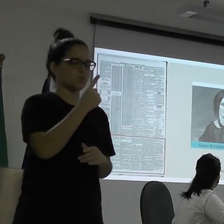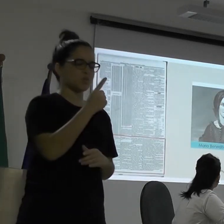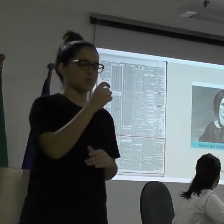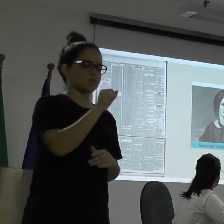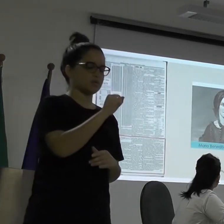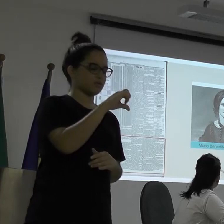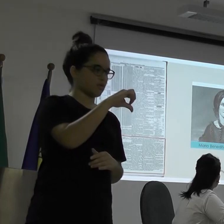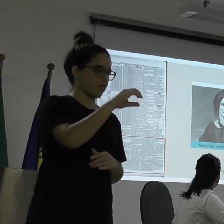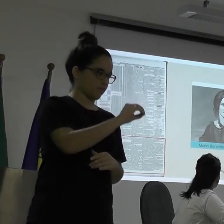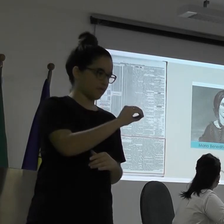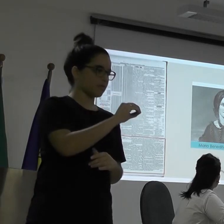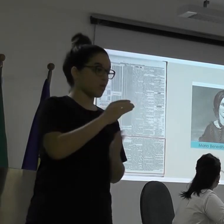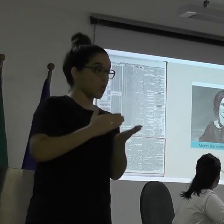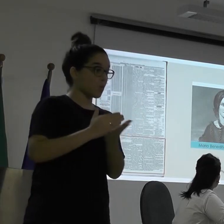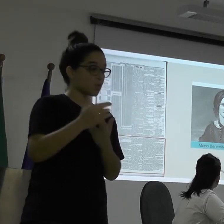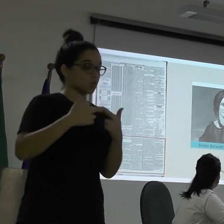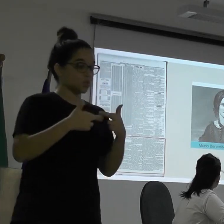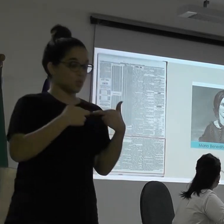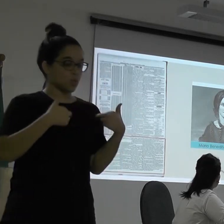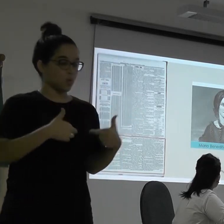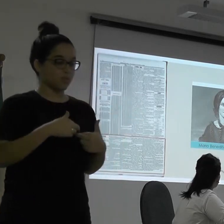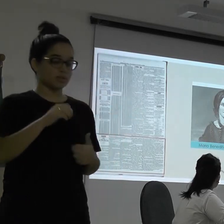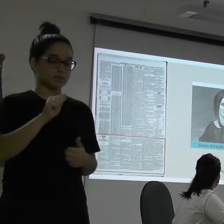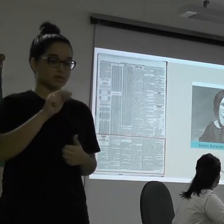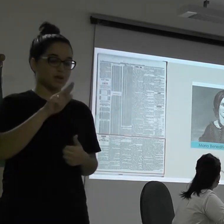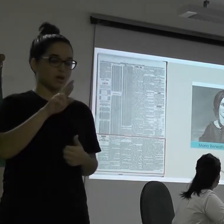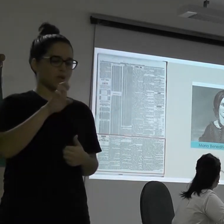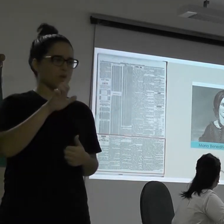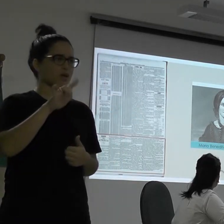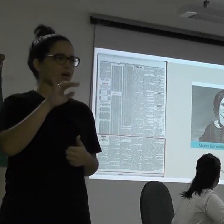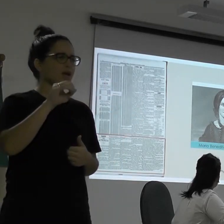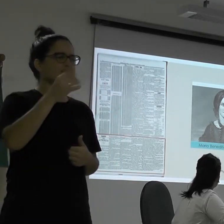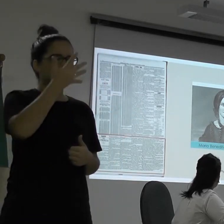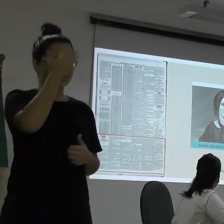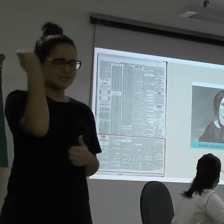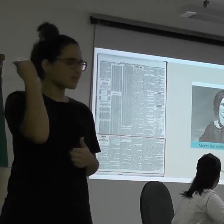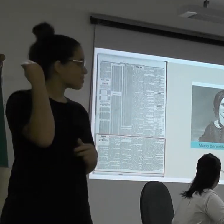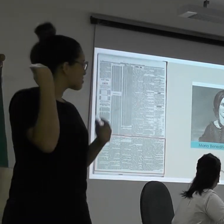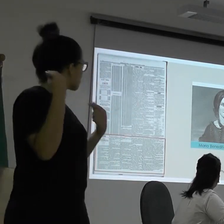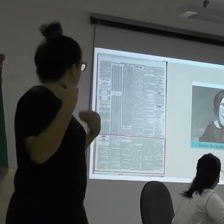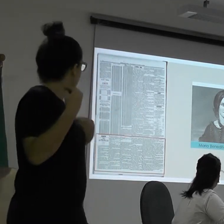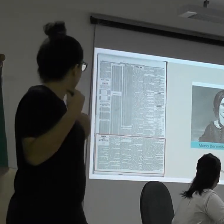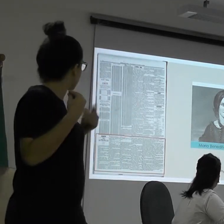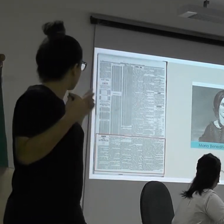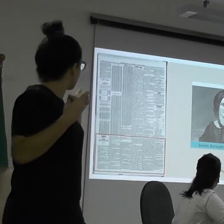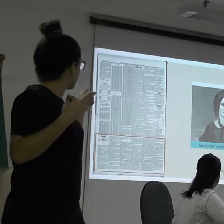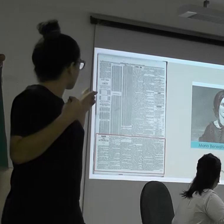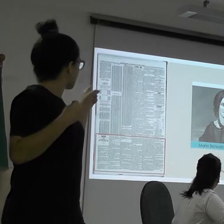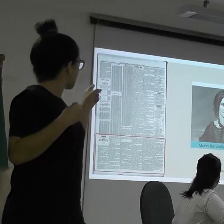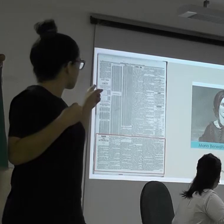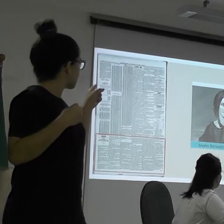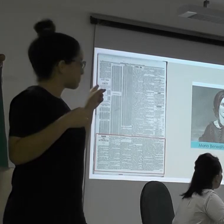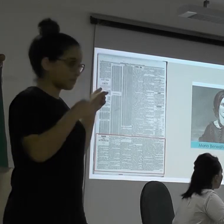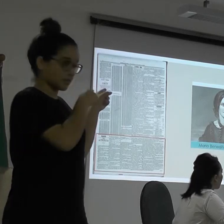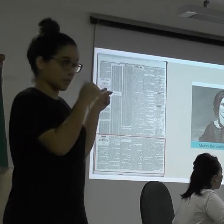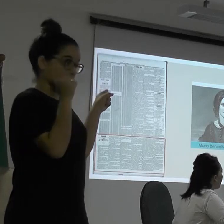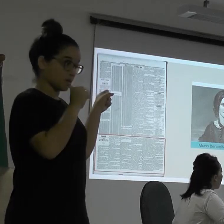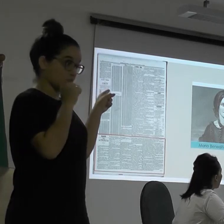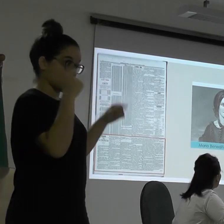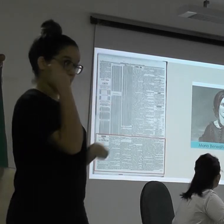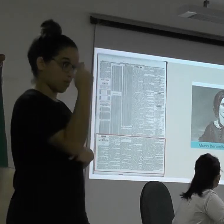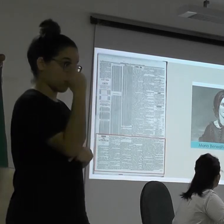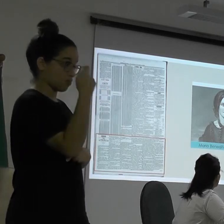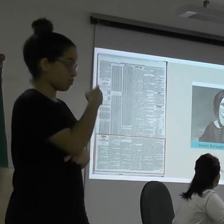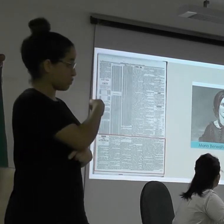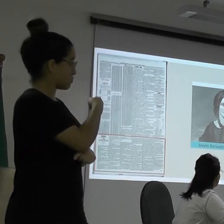romance Aurélia, em 1883. Eu não me lembro mais qual... Ah, tá aqui. Essa mulher linda